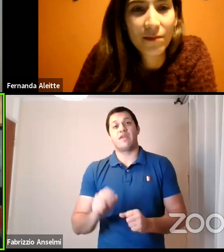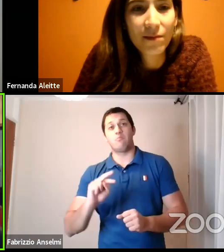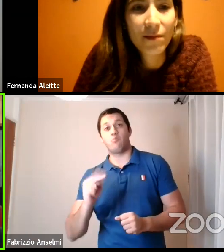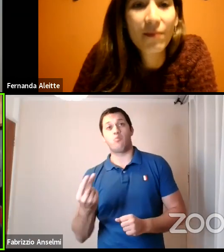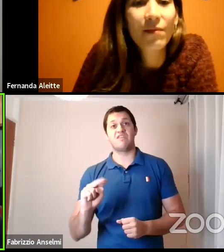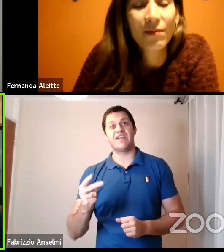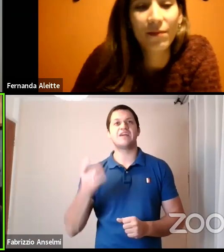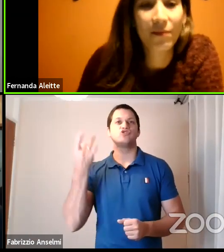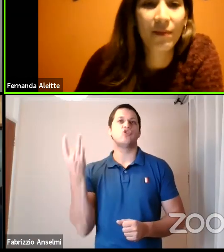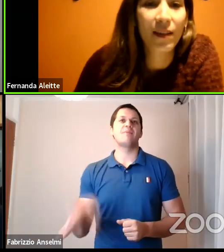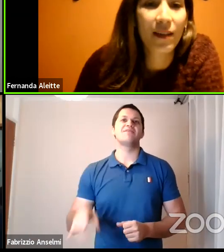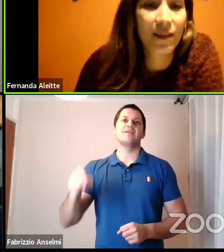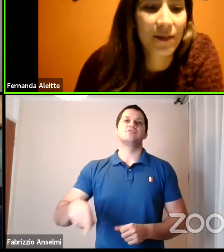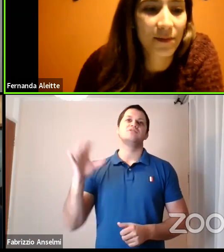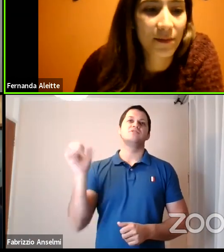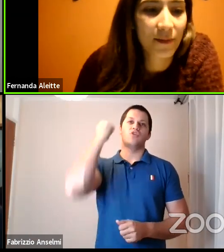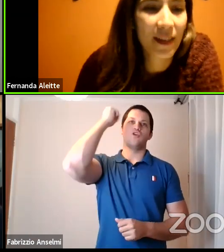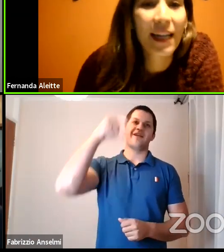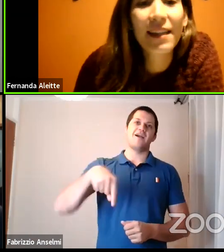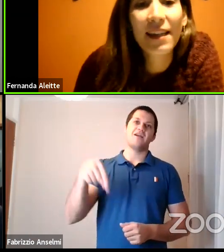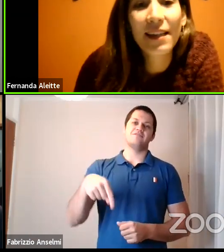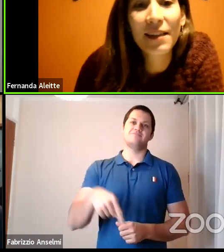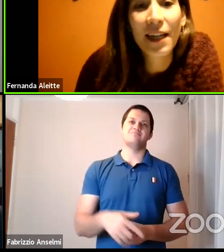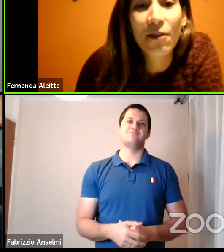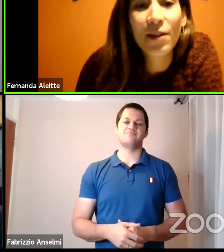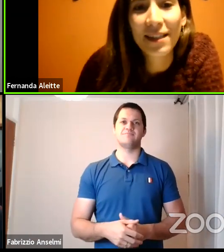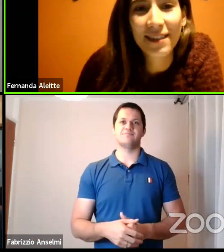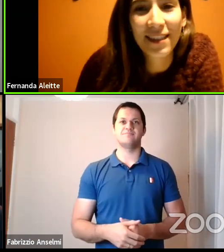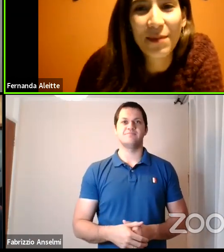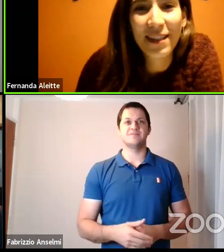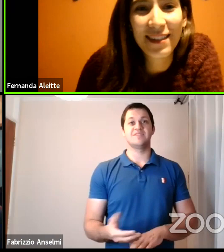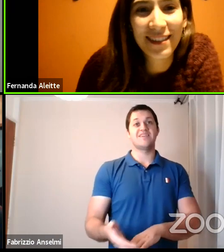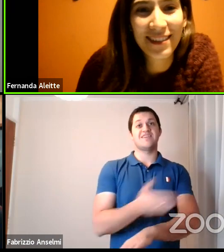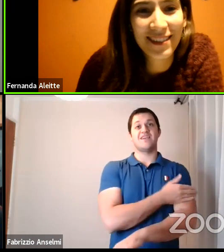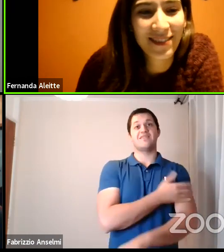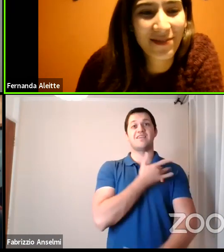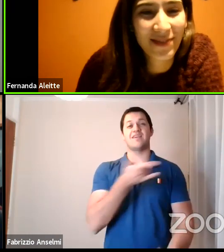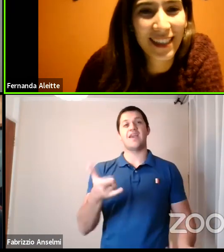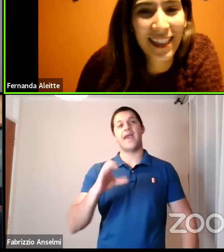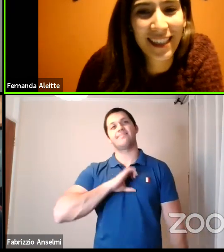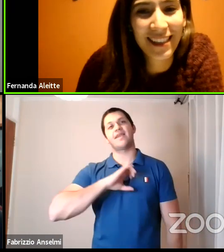década, digamos, ¿ya? Pero siempre fue así. Y antes era entrenadores, también